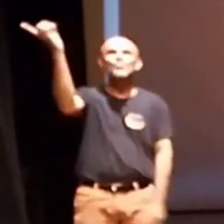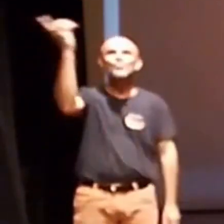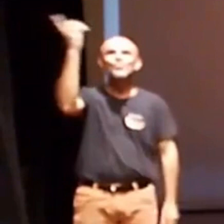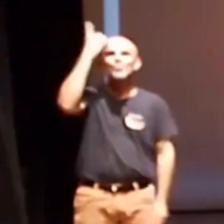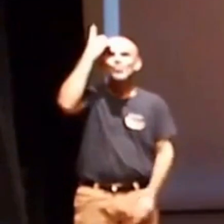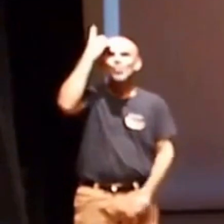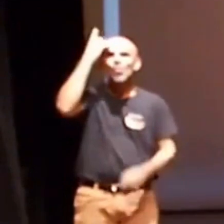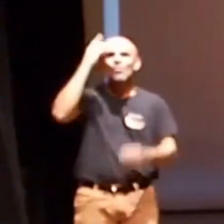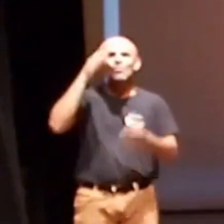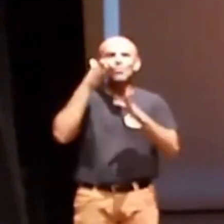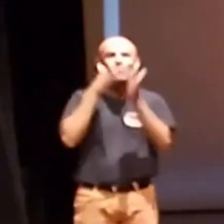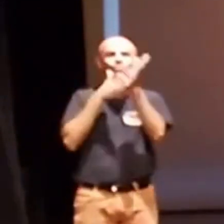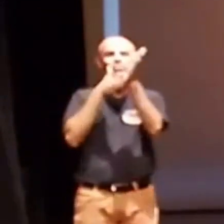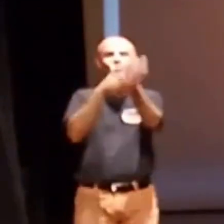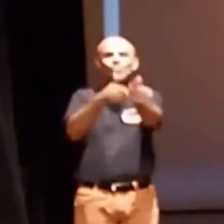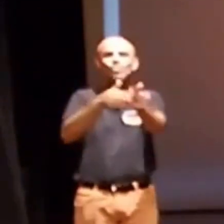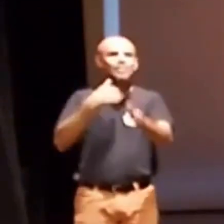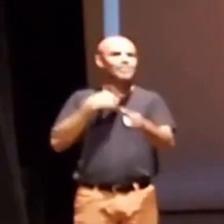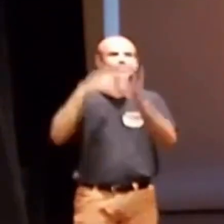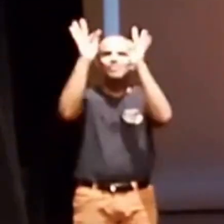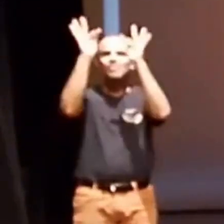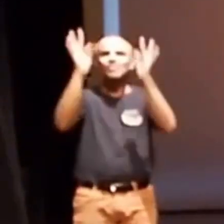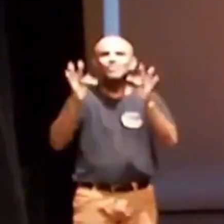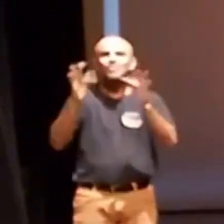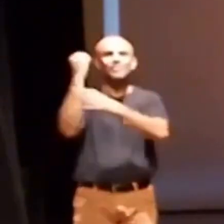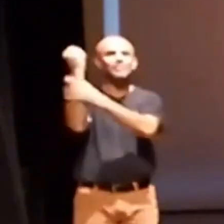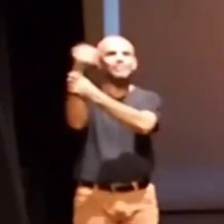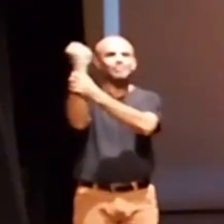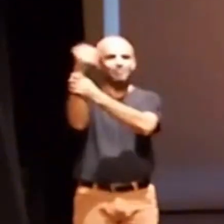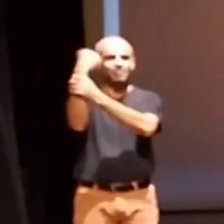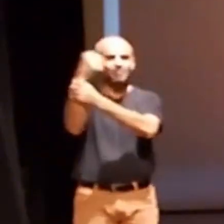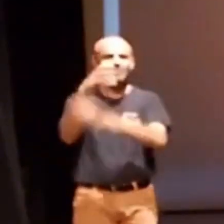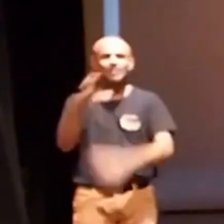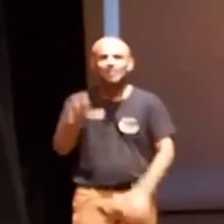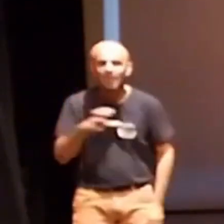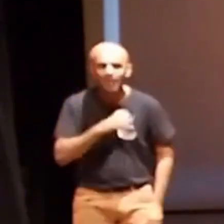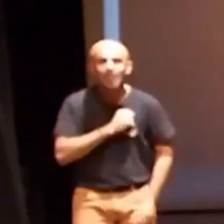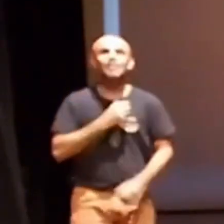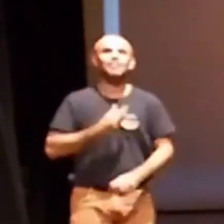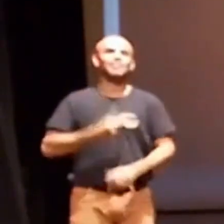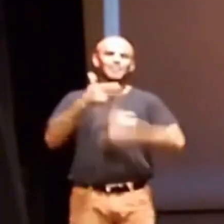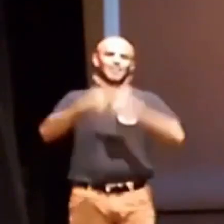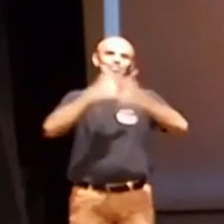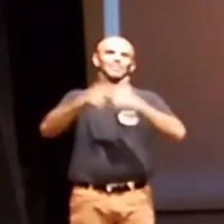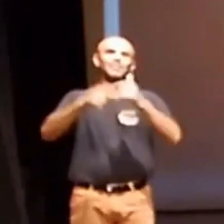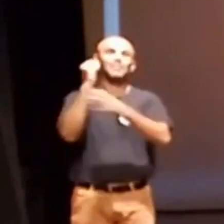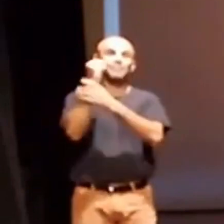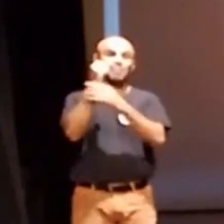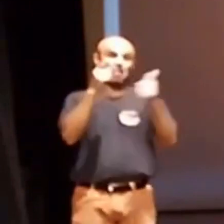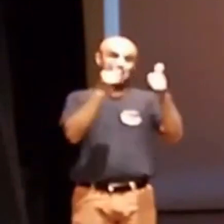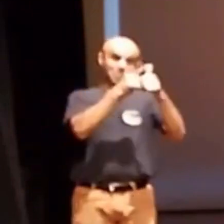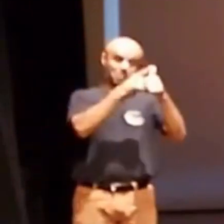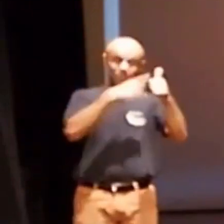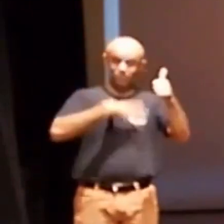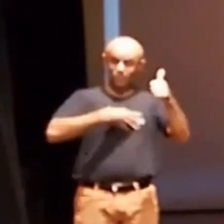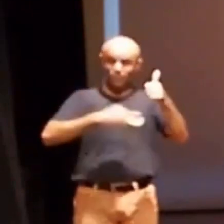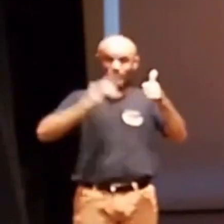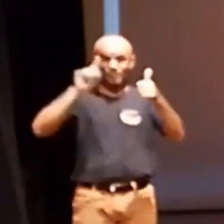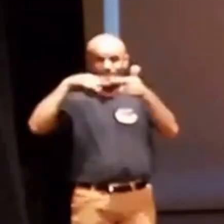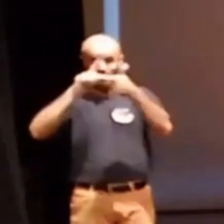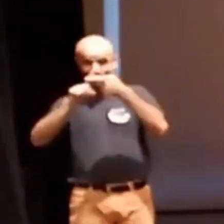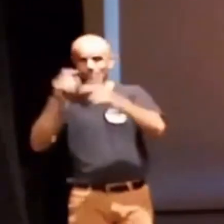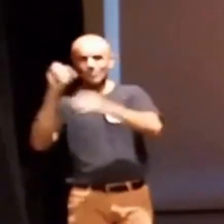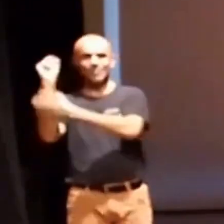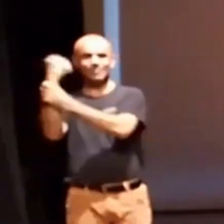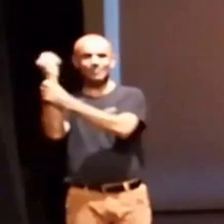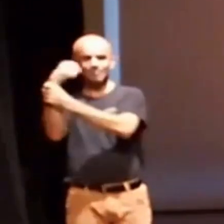seu propósito. Porque eu sou muito feliz sendo fisioterapeuta. A coisa que eu mais amo no mundo, depois do meu filho, é ser fisioterapeuta.